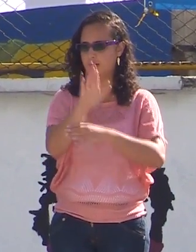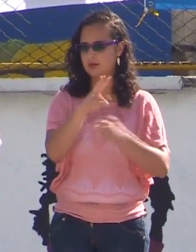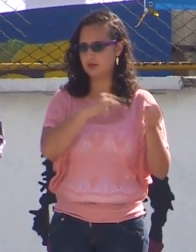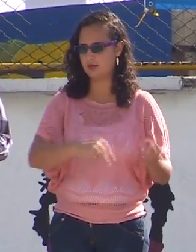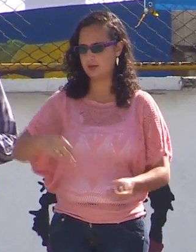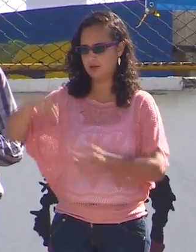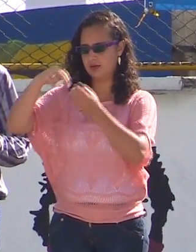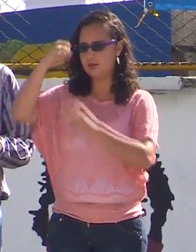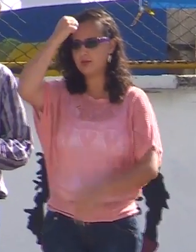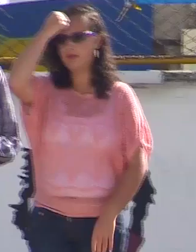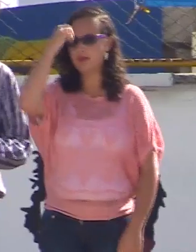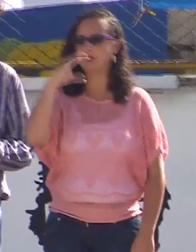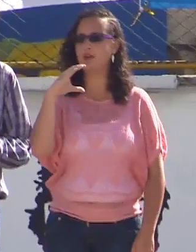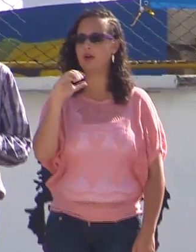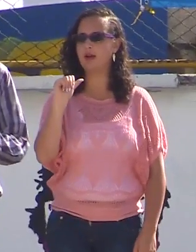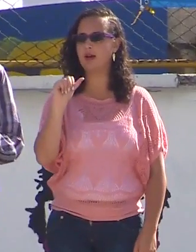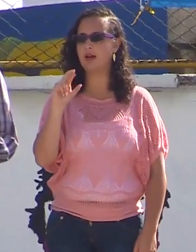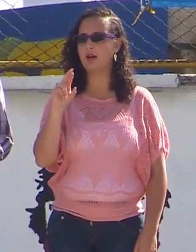el vicerrector